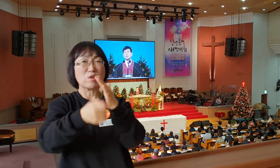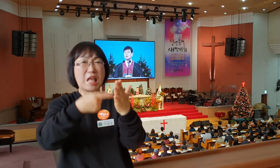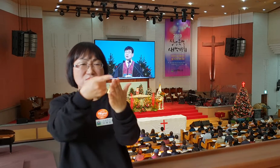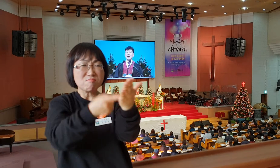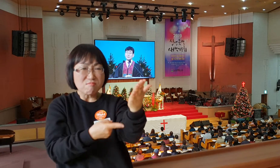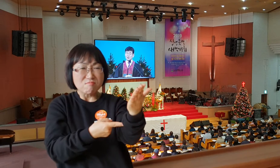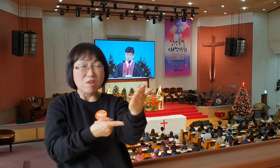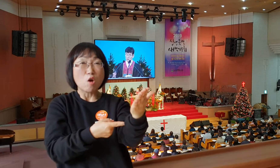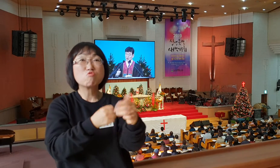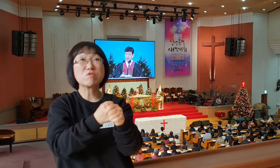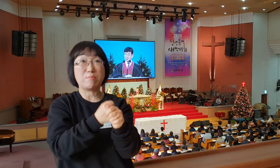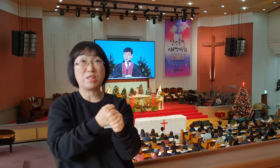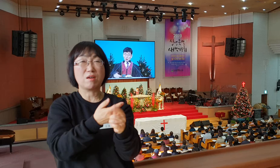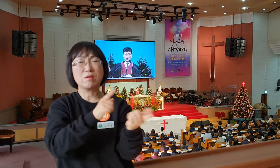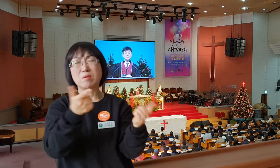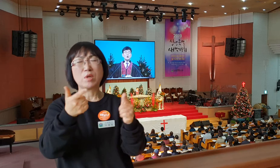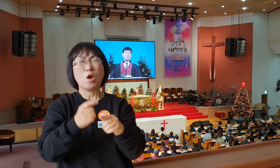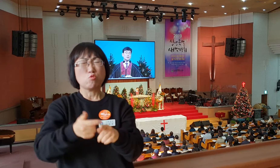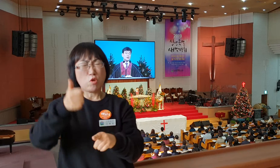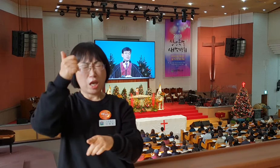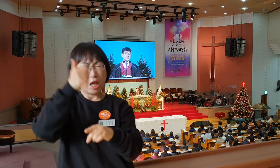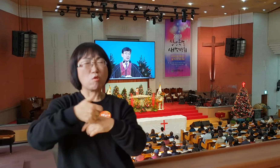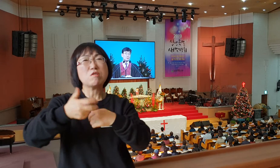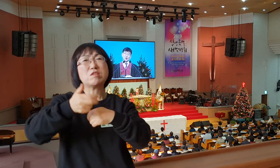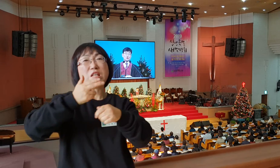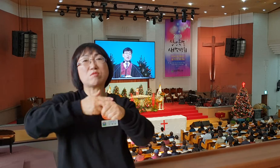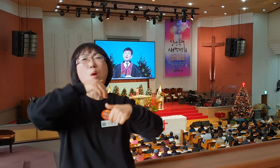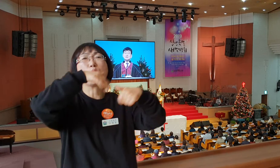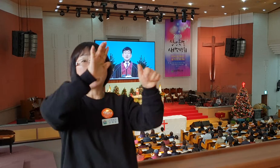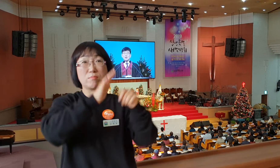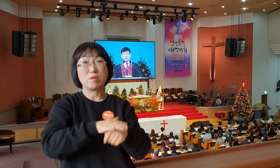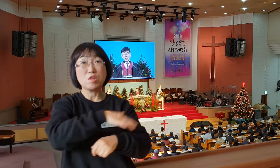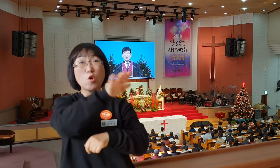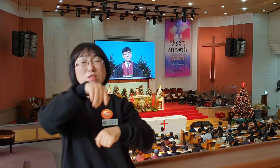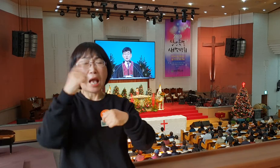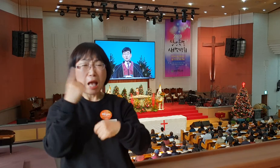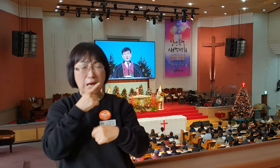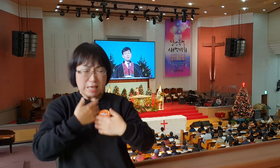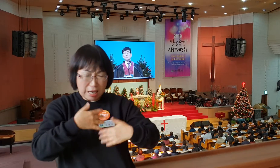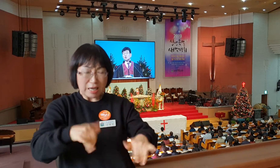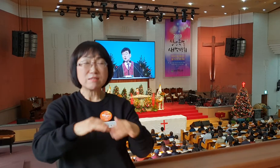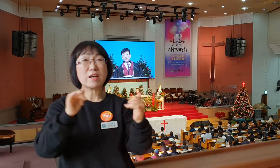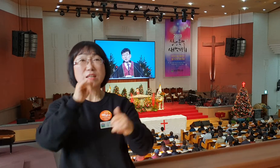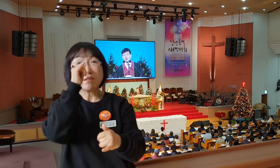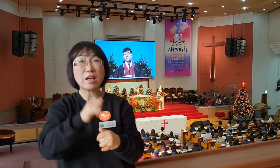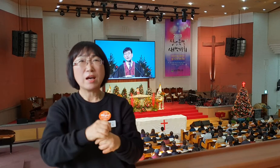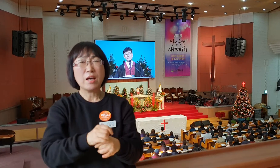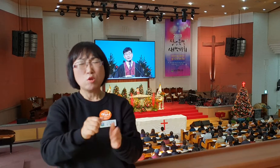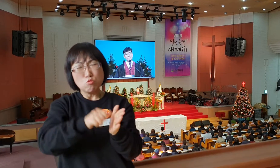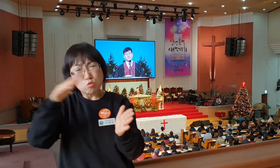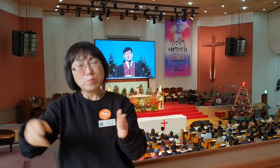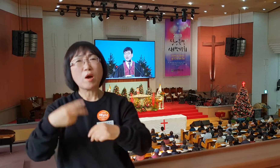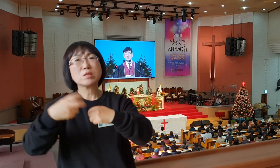그거 아니면 대한민국의 최고 명의를 보낼 겁니다 너희 중에 약한 자가 있느냐 그러면 대한민국 최고의 명의를 보낼 거라 아니요